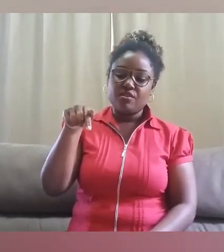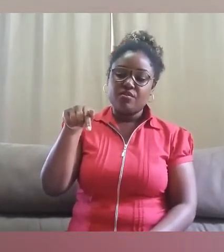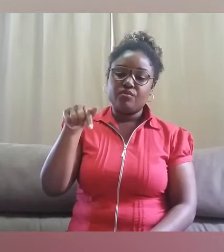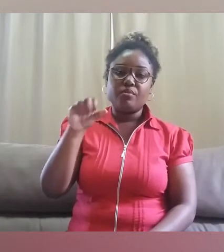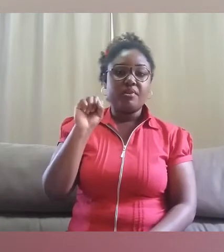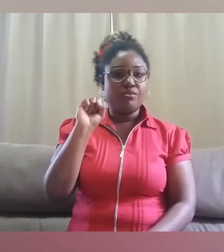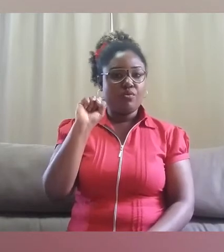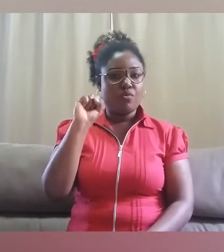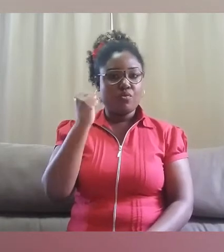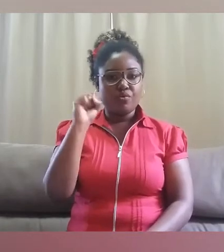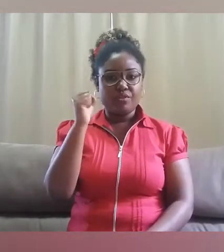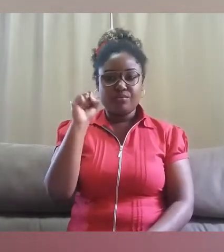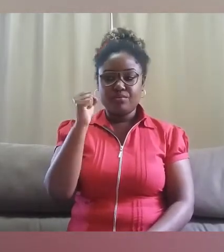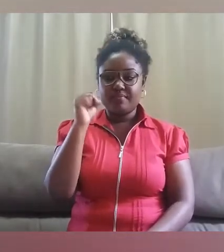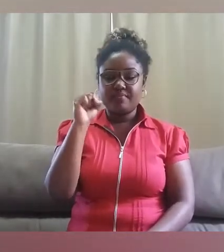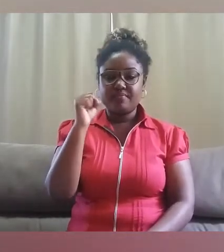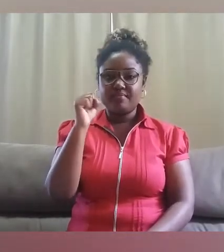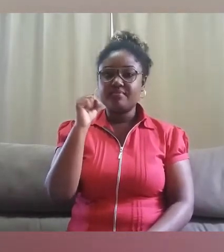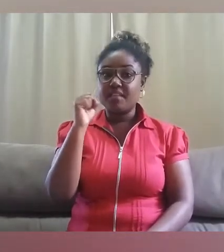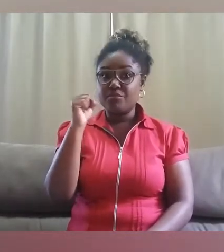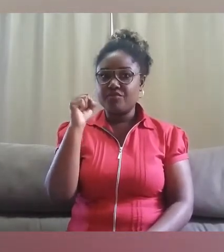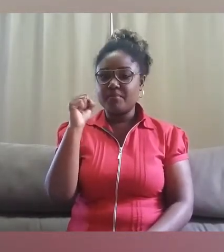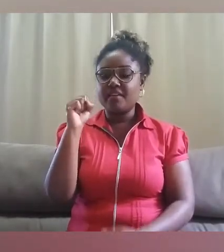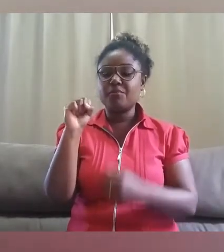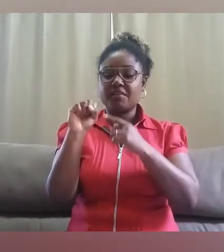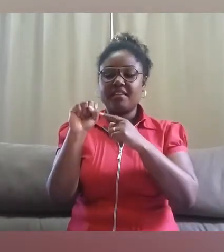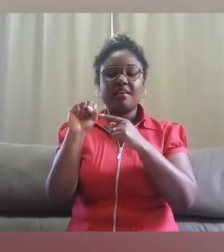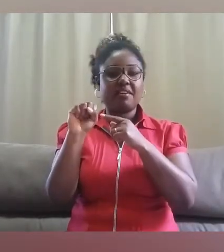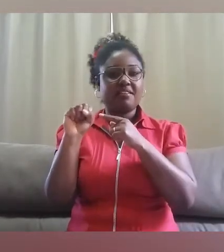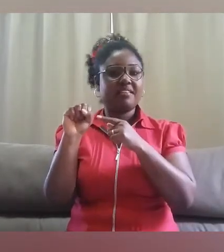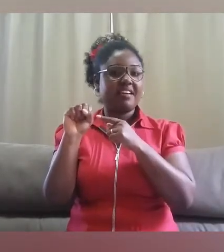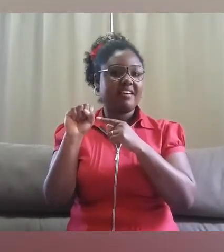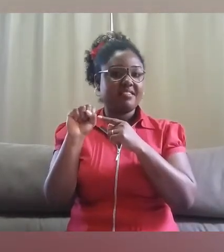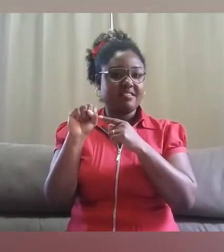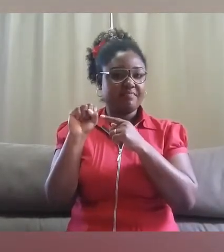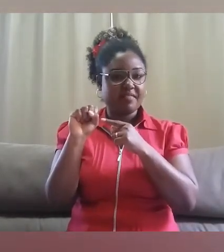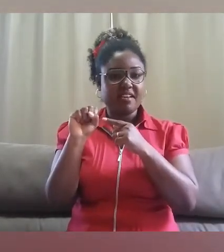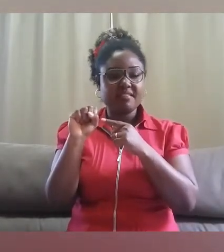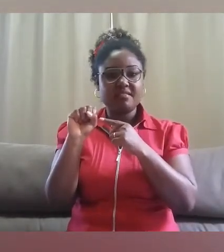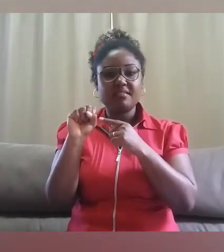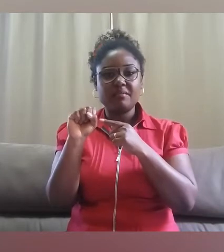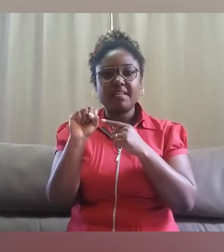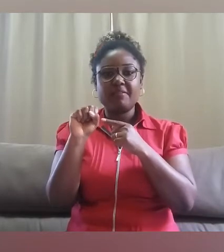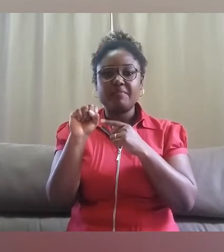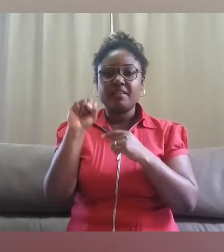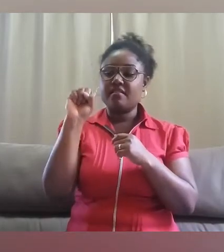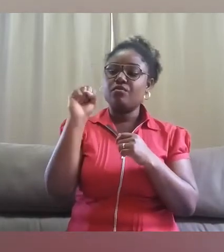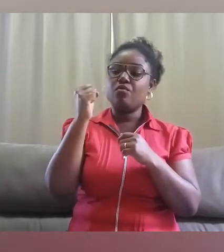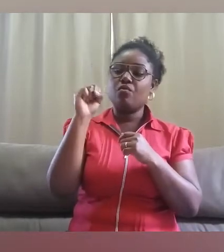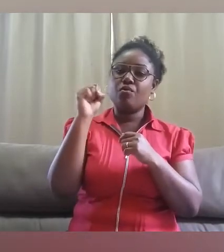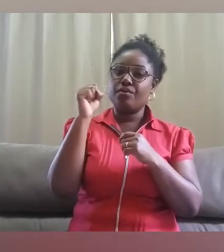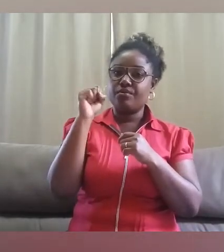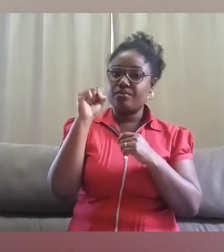Número 8. Tem movimento, porque lembra a letra S? É assim também. Então, 8,